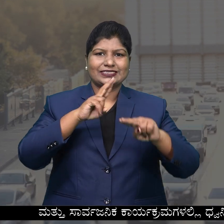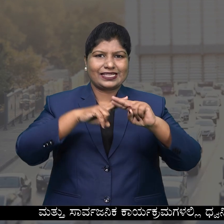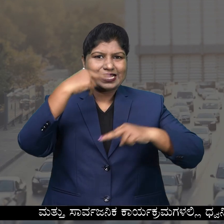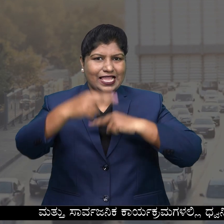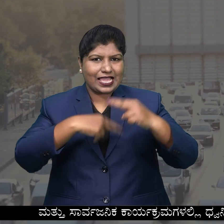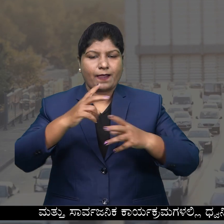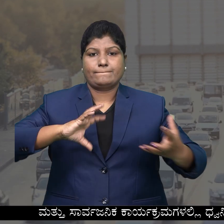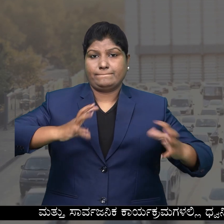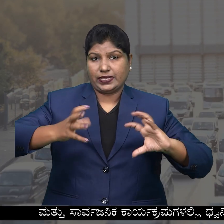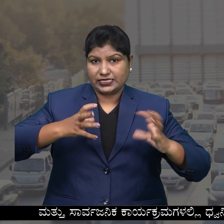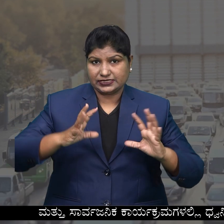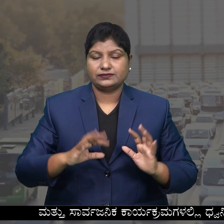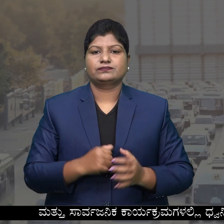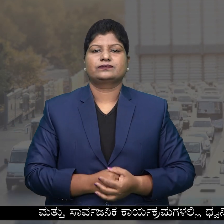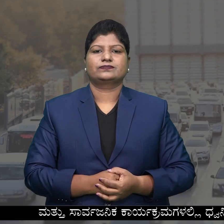ಧ್ವನಿವರ್ಧಕಗಳು ಶಬ್ದ ಮಾಲಿನ್ಯವನ್ನ ಉಂಟುಮಾಡುತ್ತೆ.